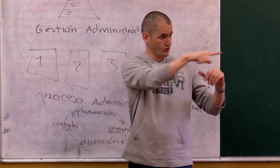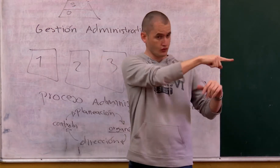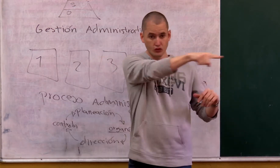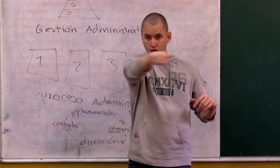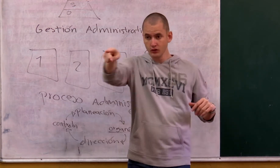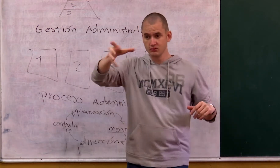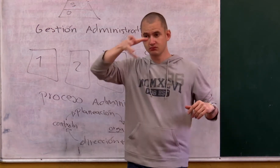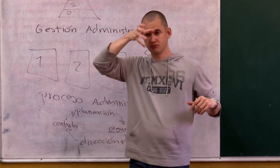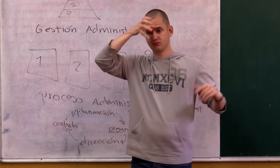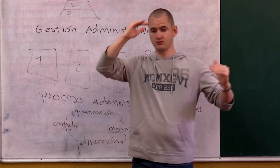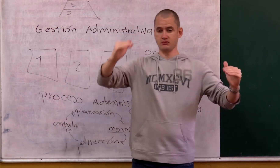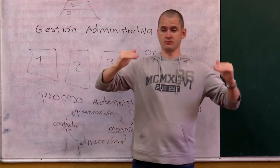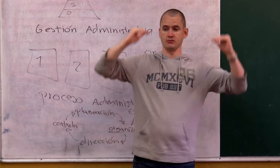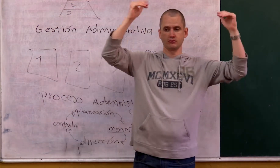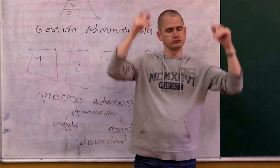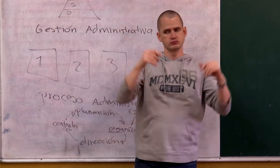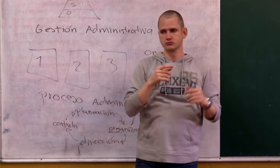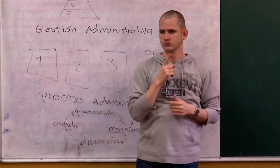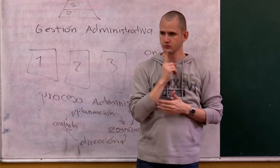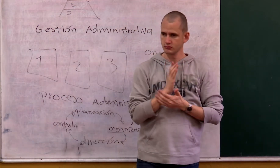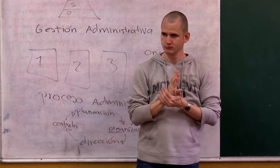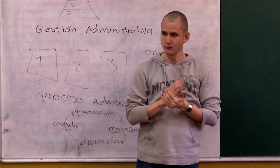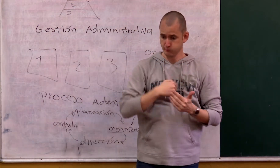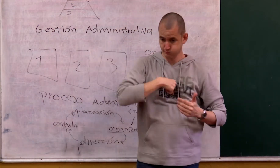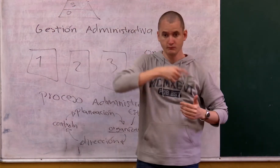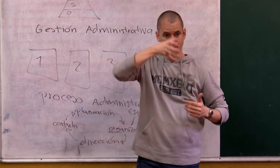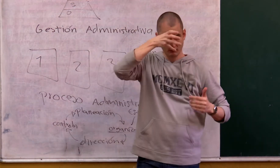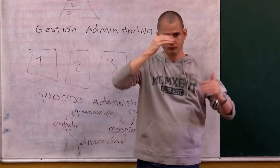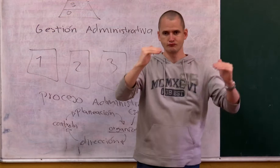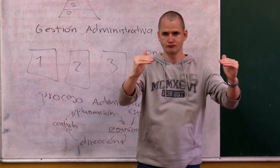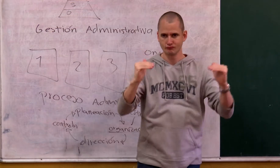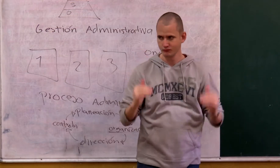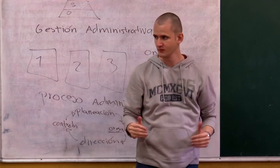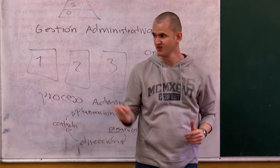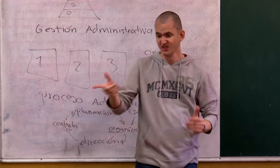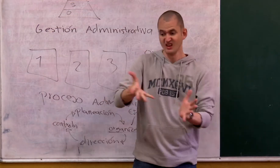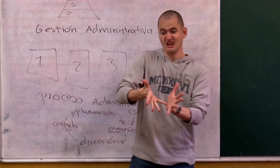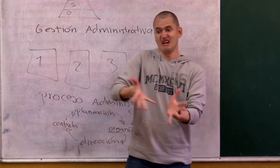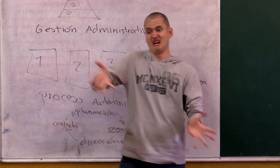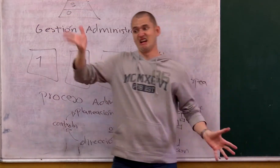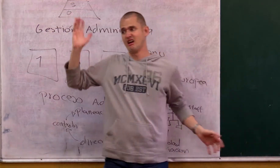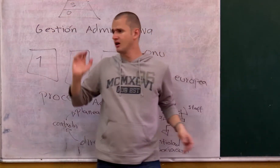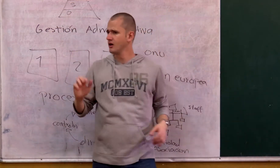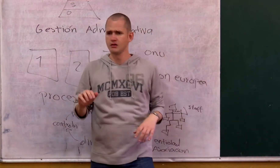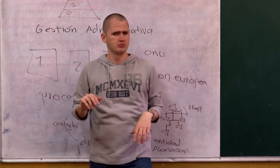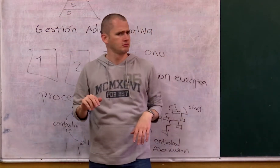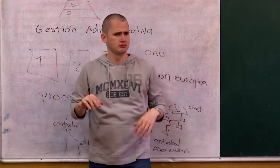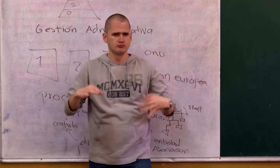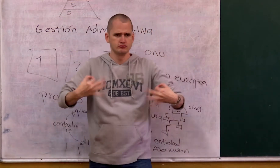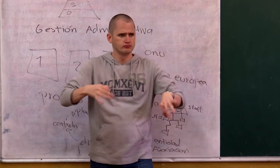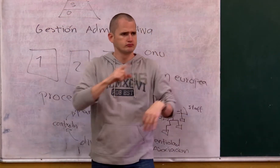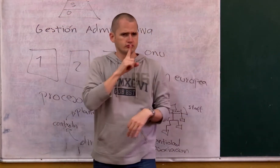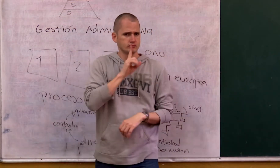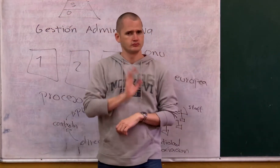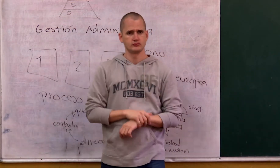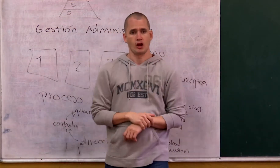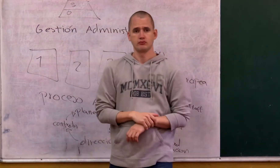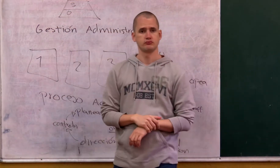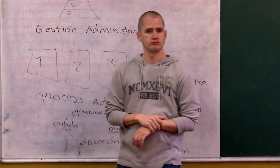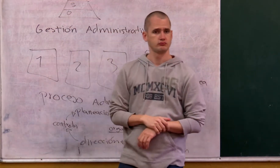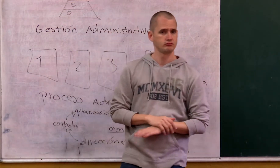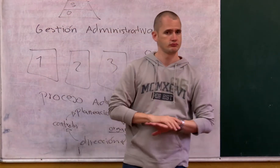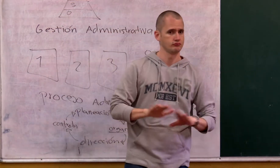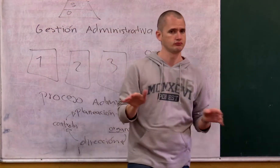pobres, ni creídos o no. Siempre hay que ser inteligentes pero humildes. Ricos pero humildes.